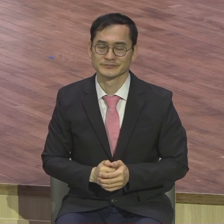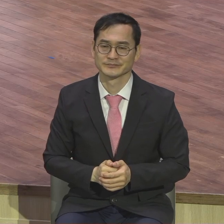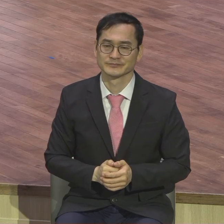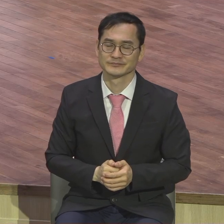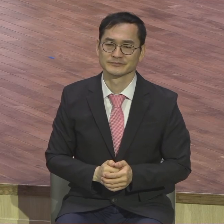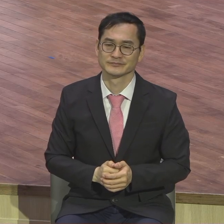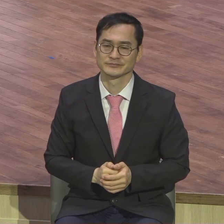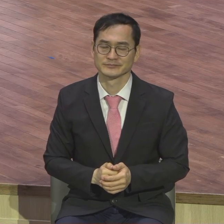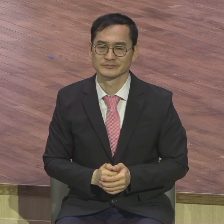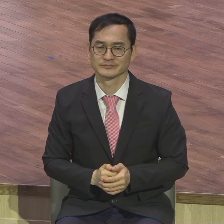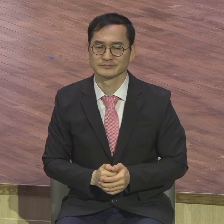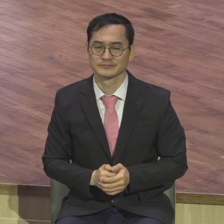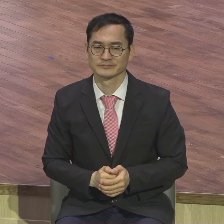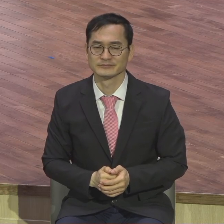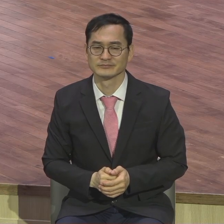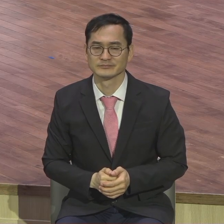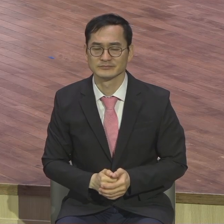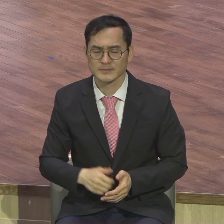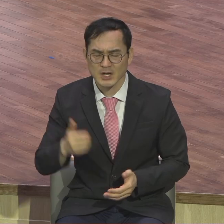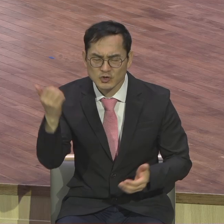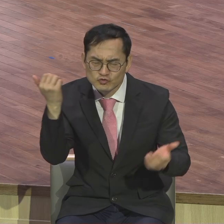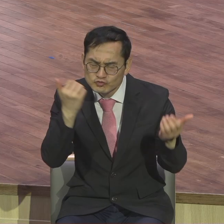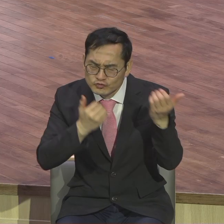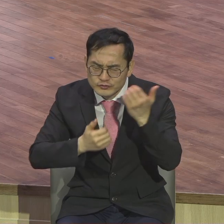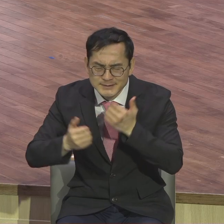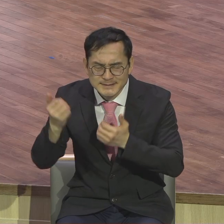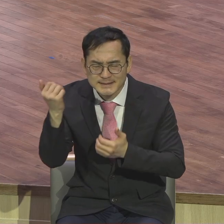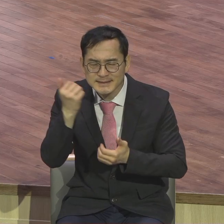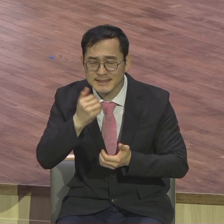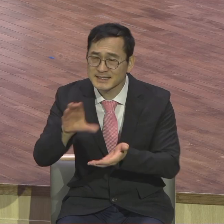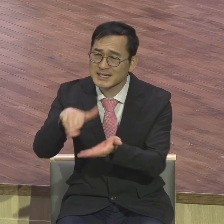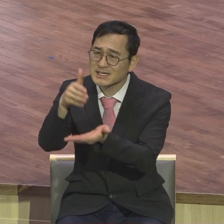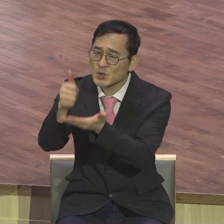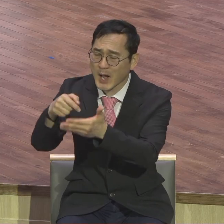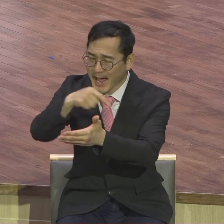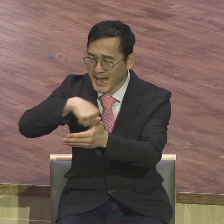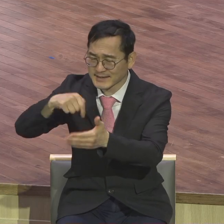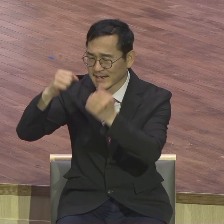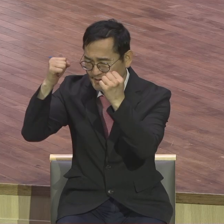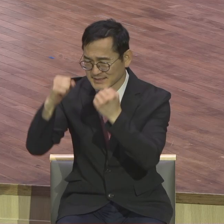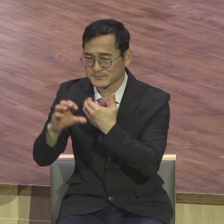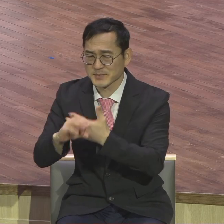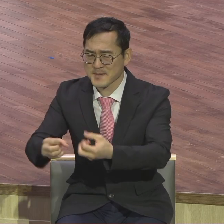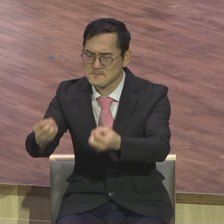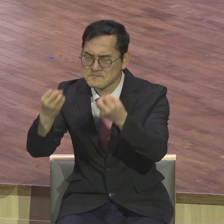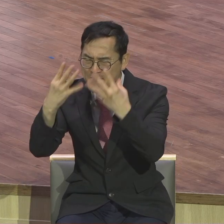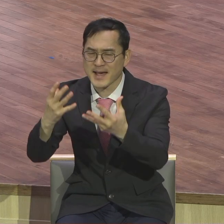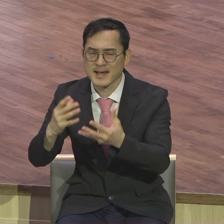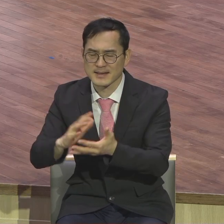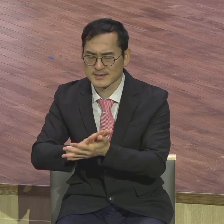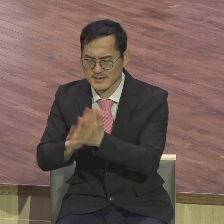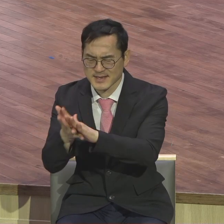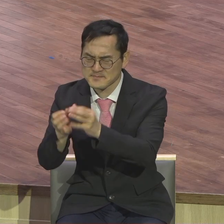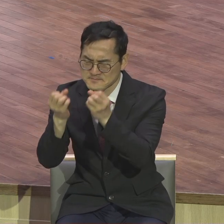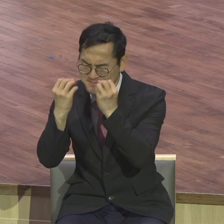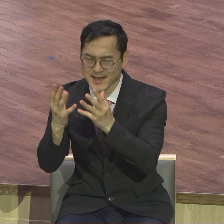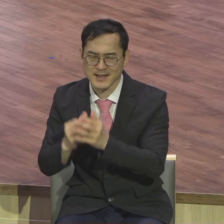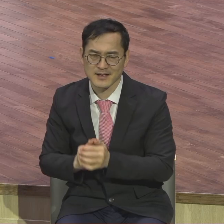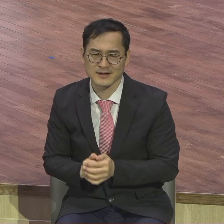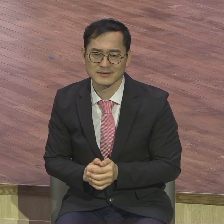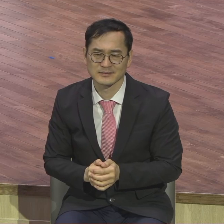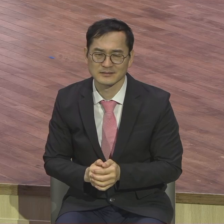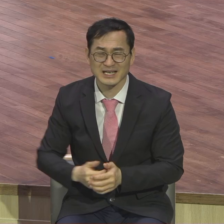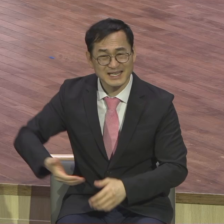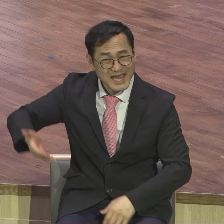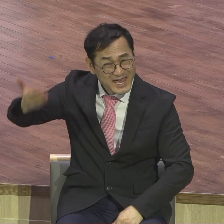밝히잖아요. 그런 적 누구든지 누구든지 그리스도 안에 있으면 새로운 피저물이라 이런